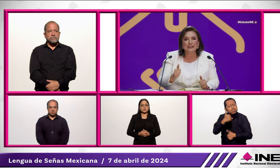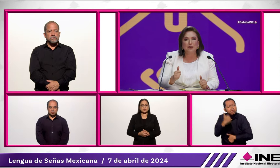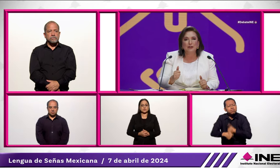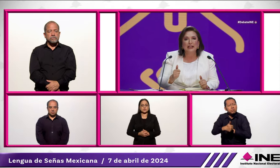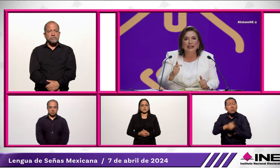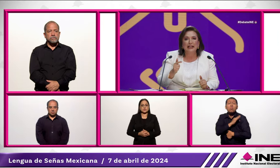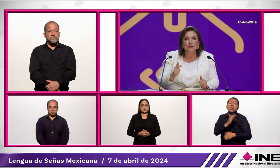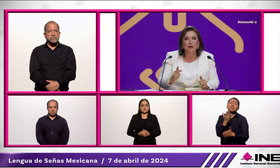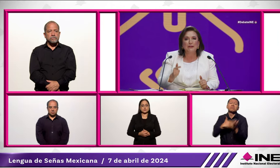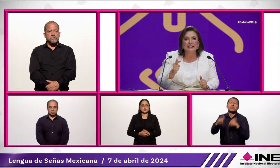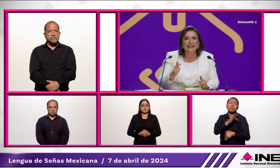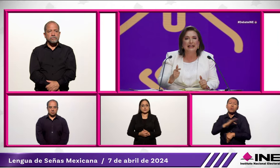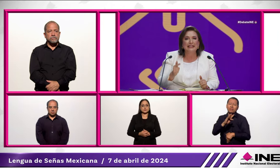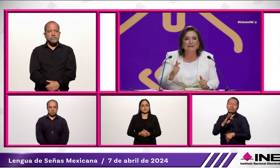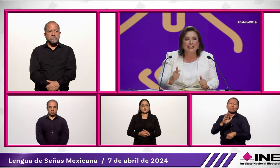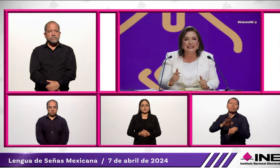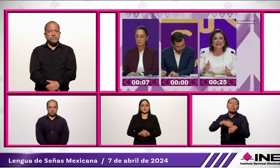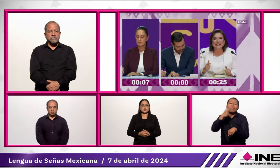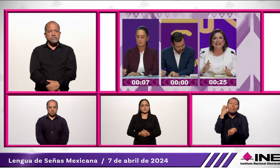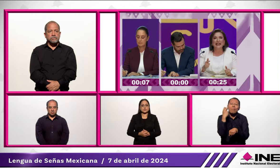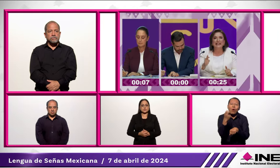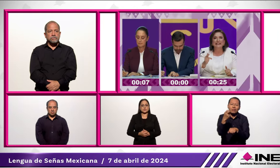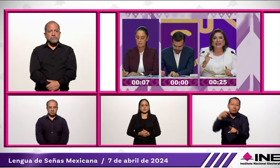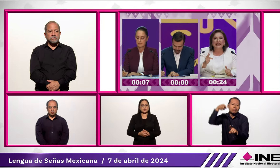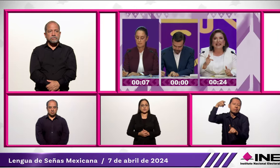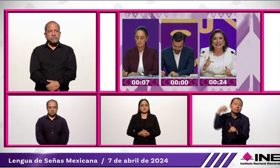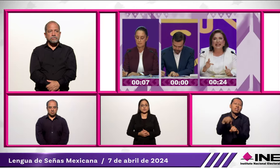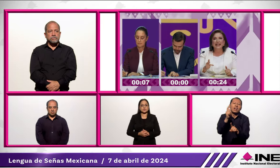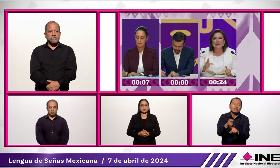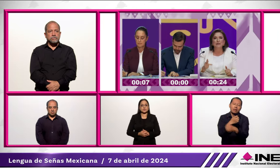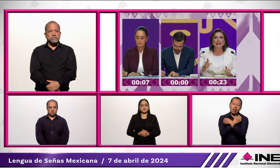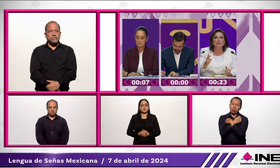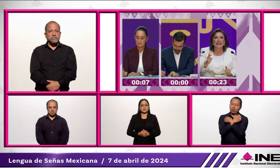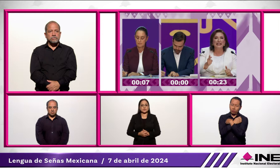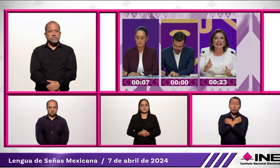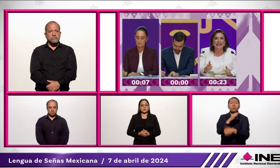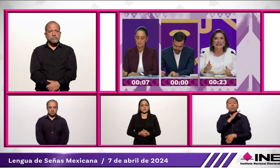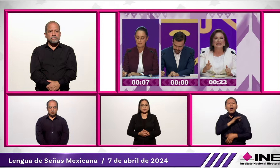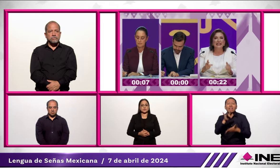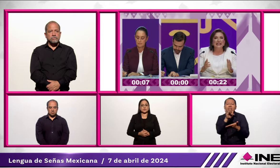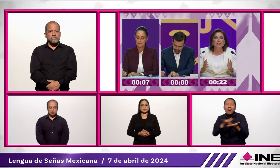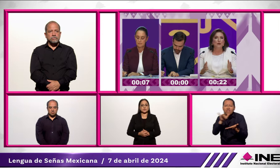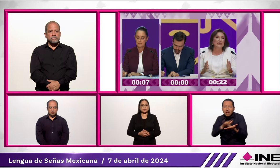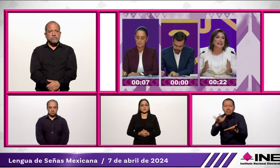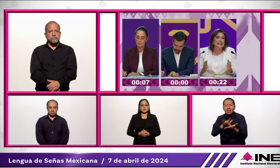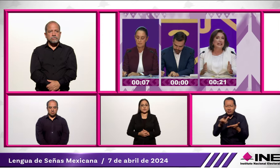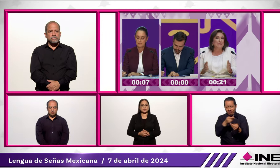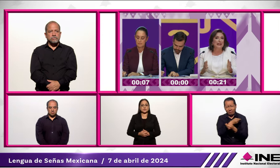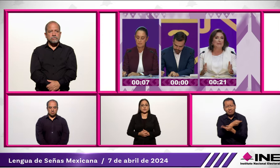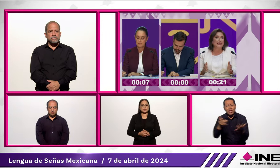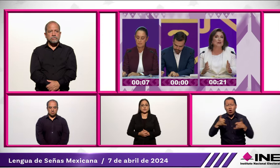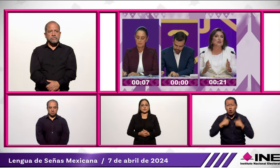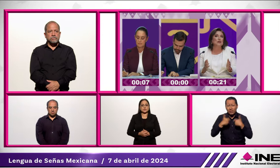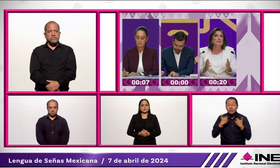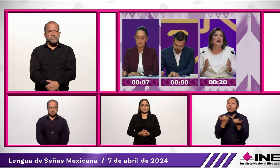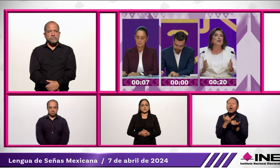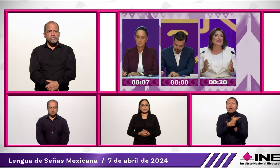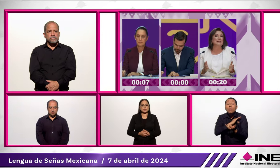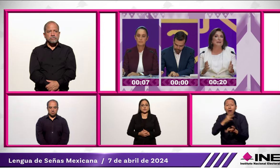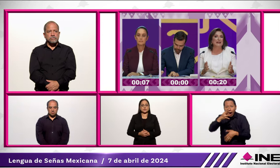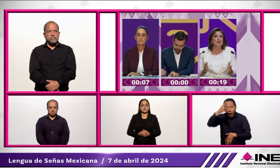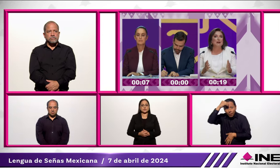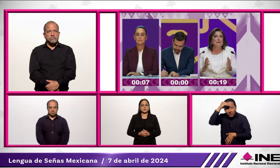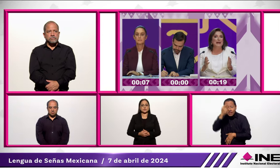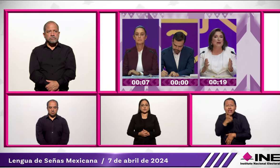a la educación, que los jóvenes tengan tabletas digitales, que tengan la posibilidad de aprender inglés. Y yo lo que quisiera para México son